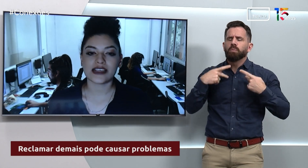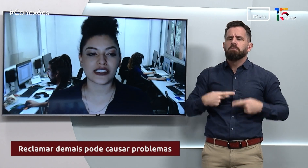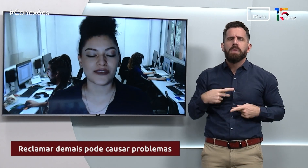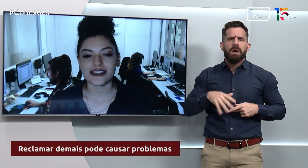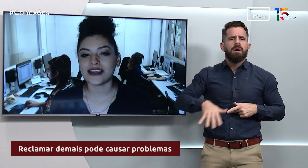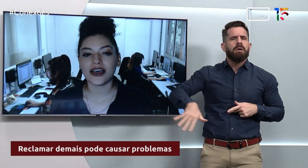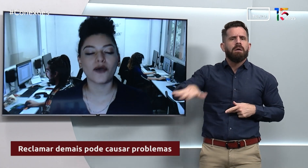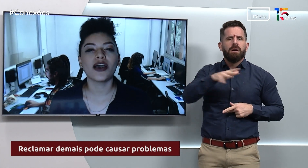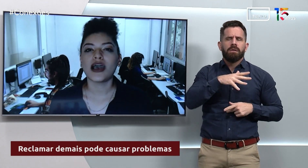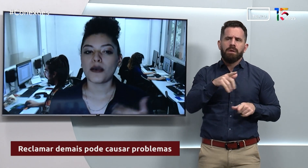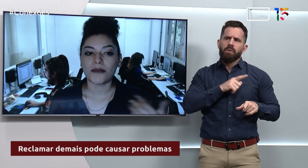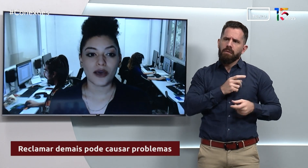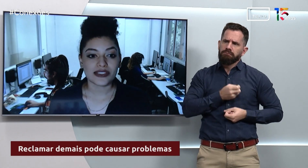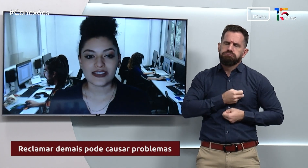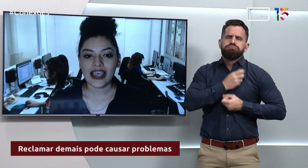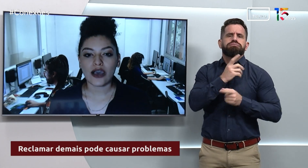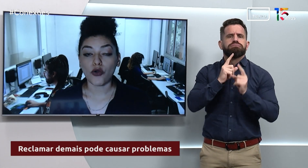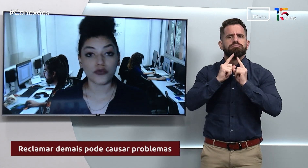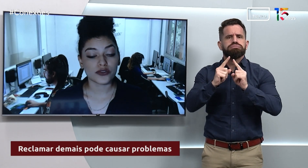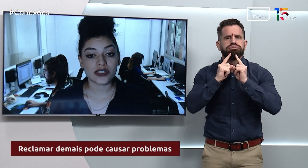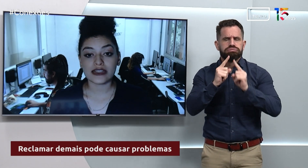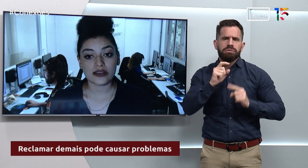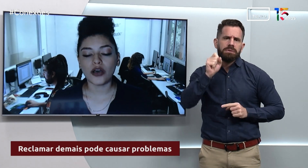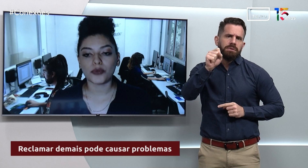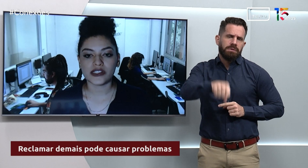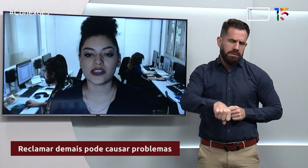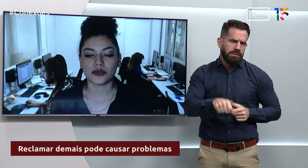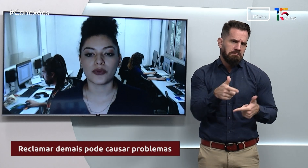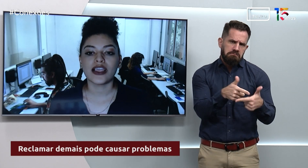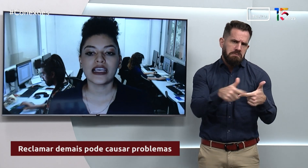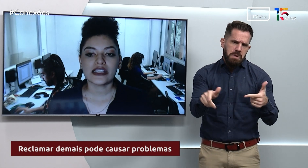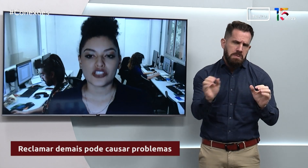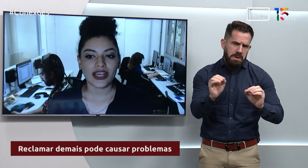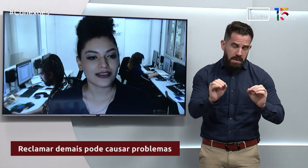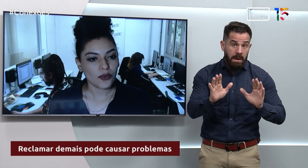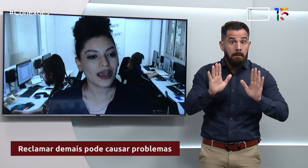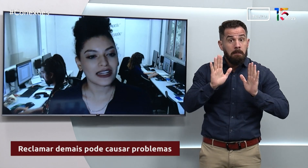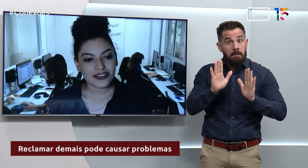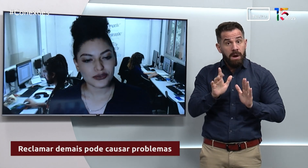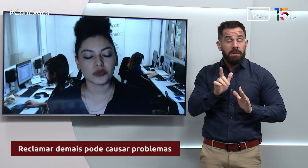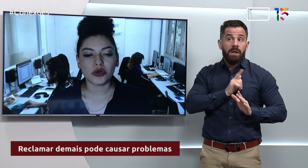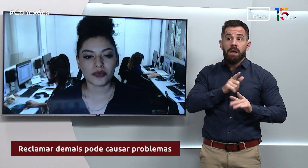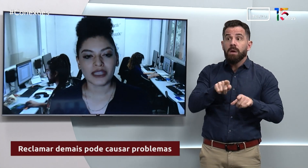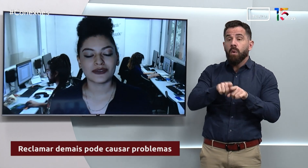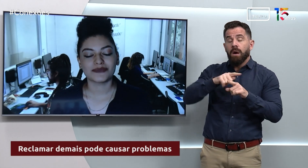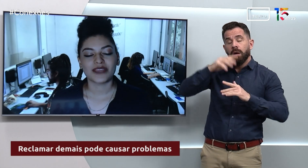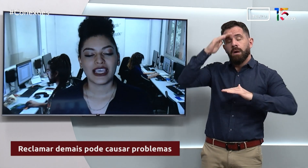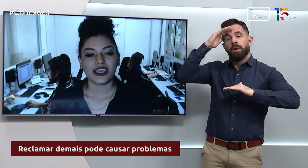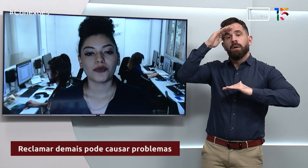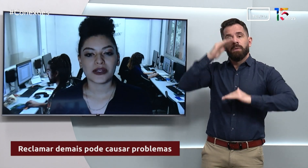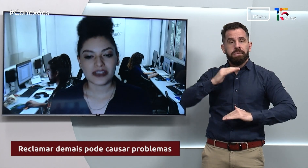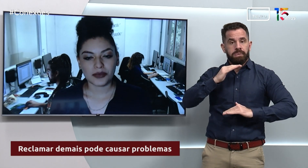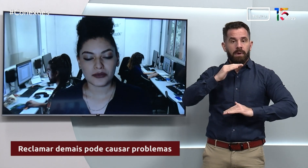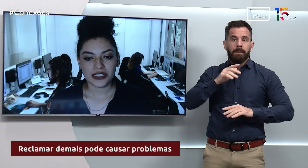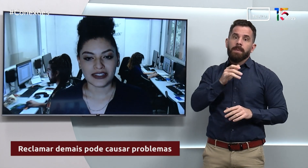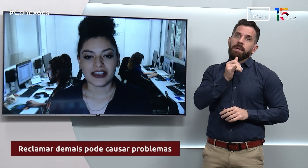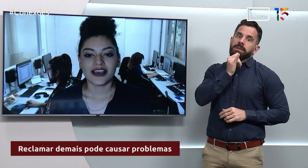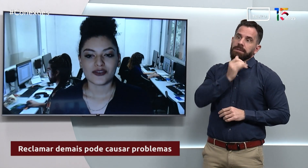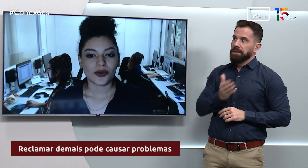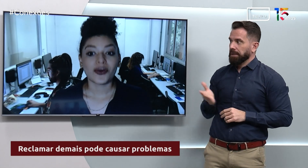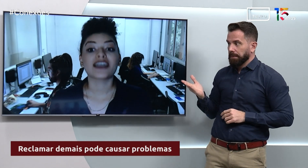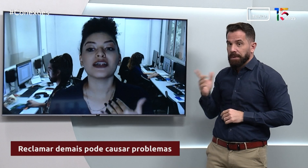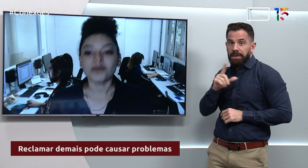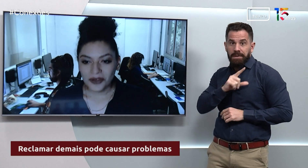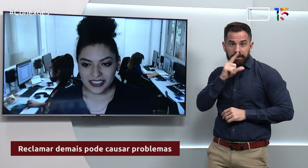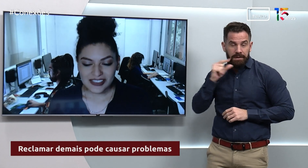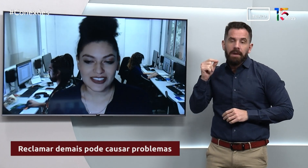demonstrar insatisfação, mal-estar ou frustração, por exemplo. Gera até um alívio de momento. Eu, por exemplo, Camila,